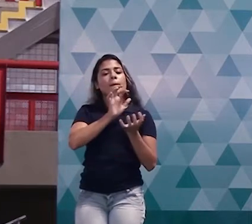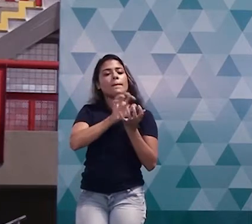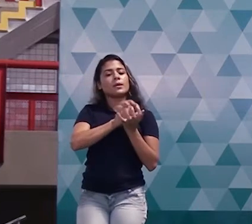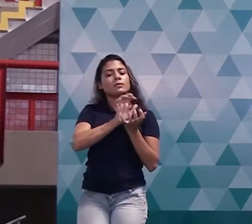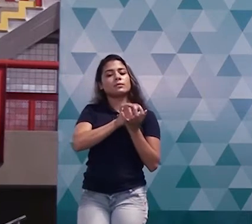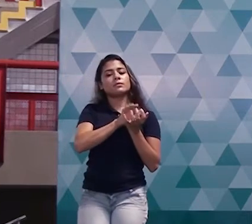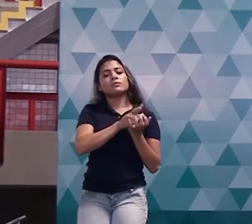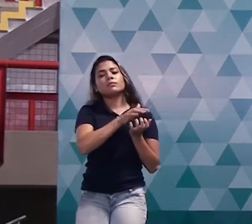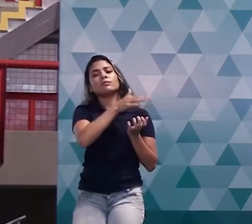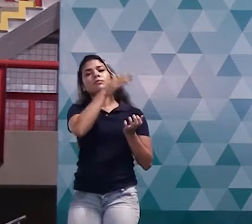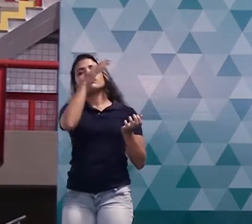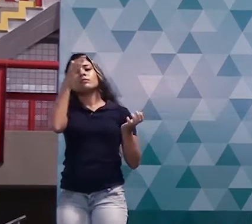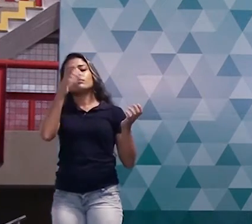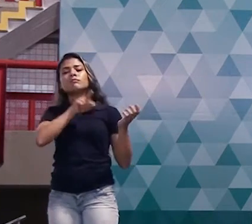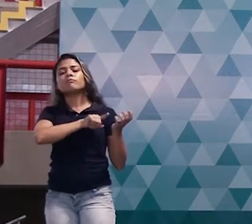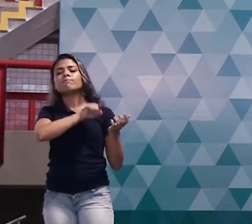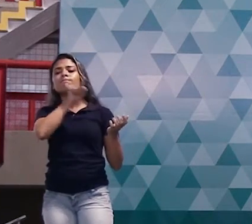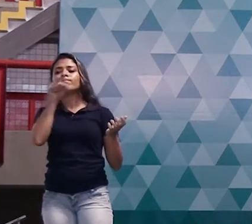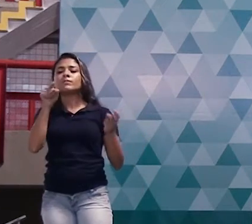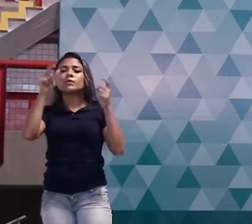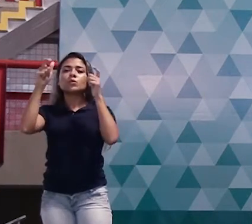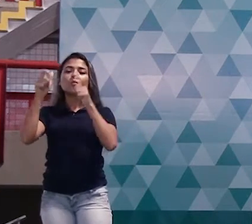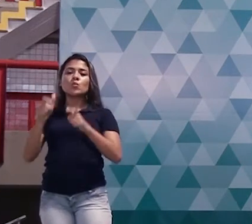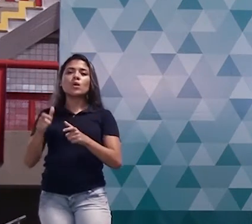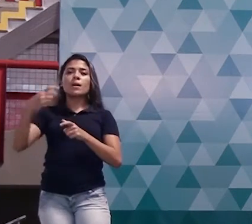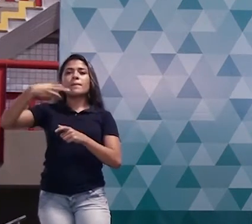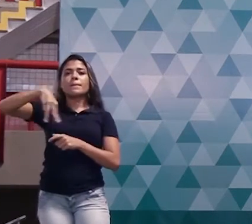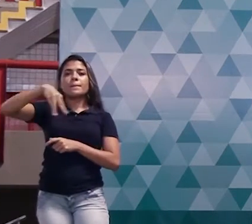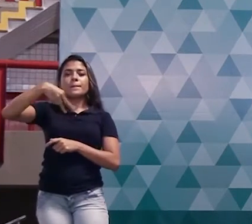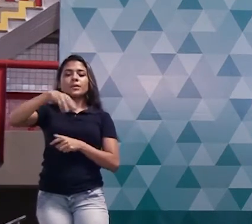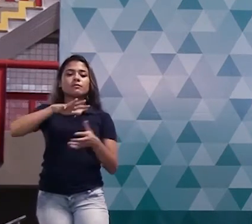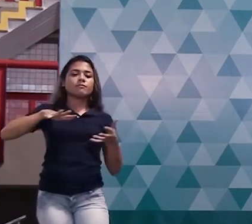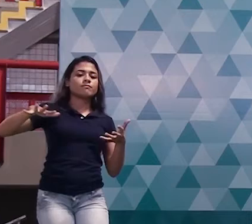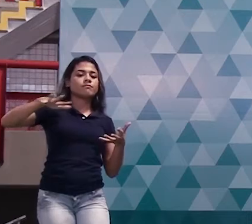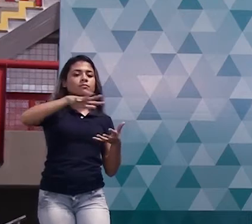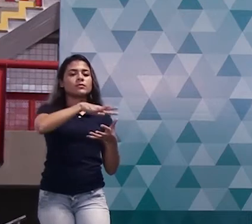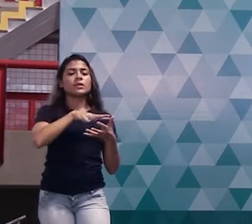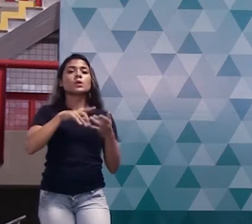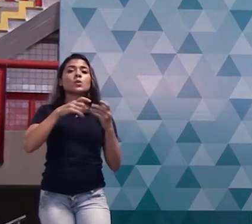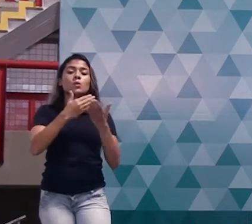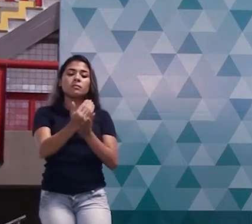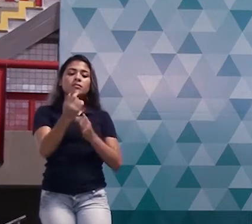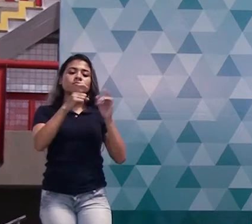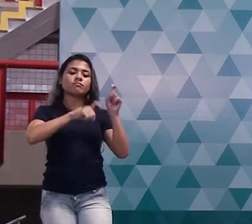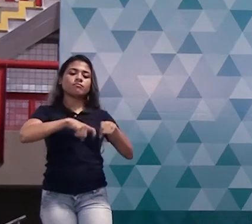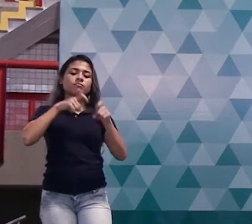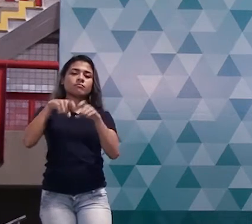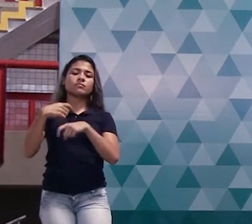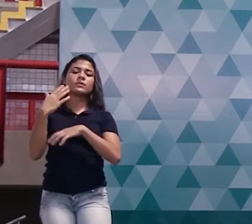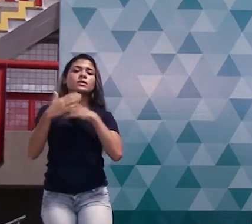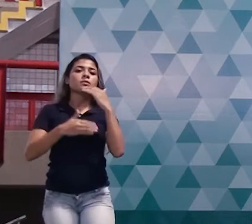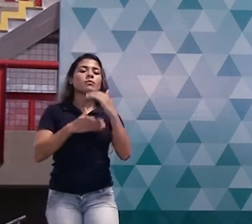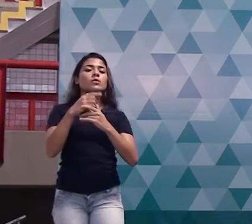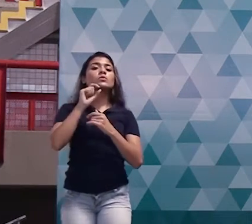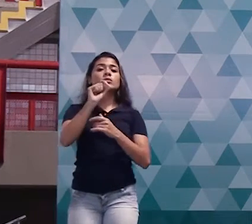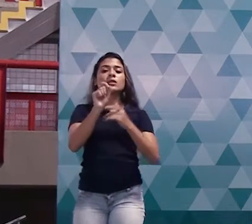Maranhão. A grande questão é que depois que ocorreu a restauração e os holandeses foram expulsos do Brasil, os holandeses levaram